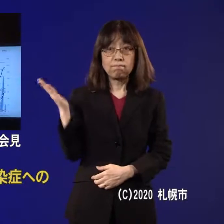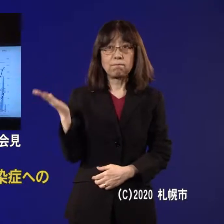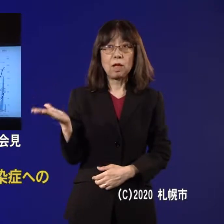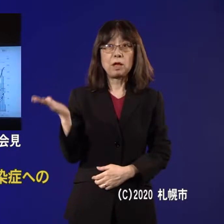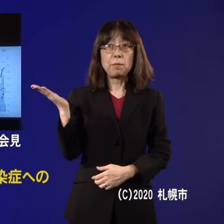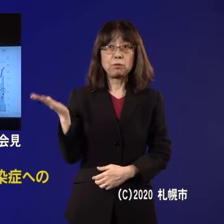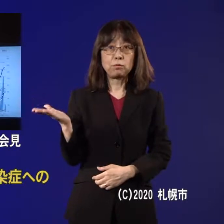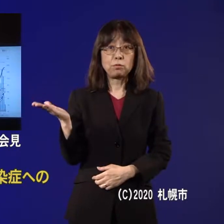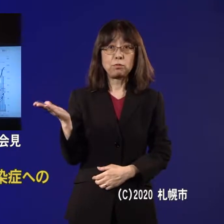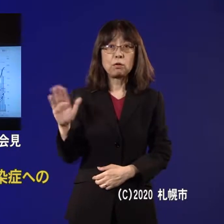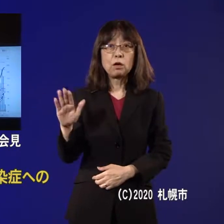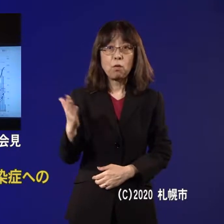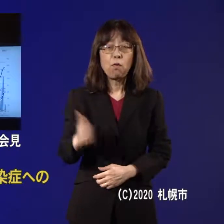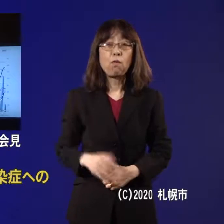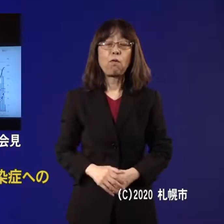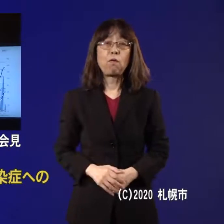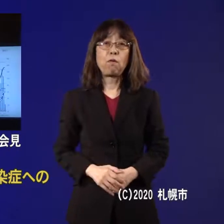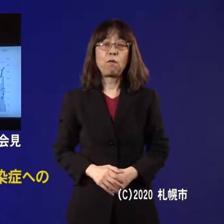ますけれども、これは、